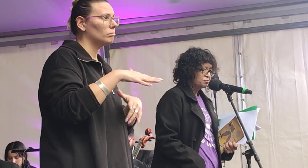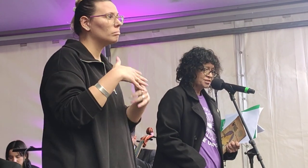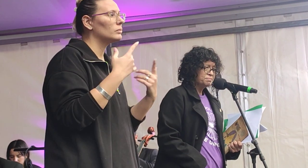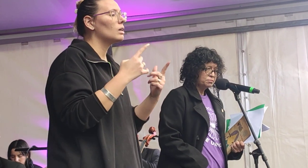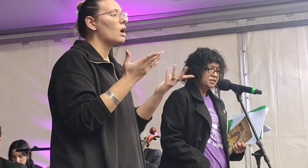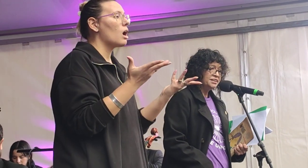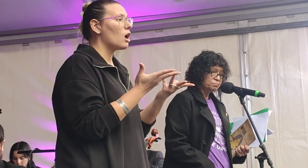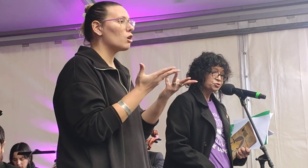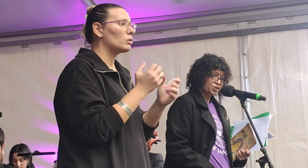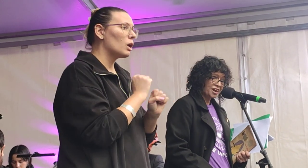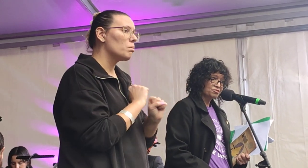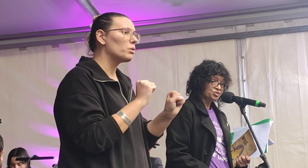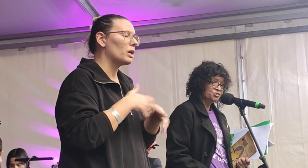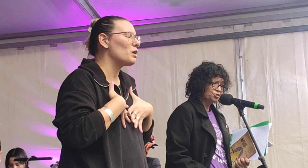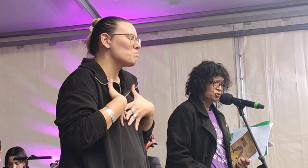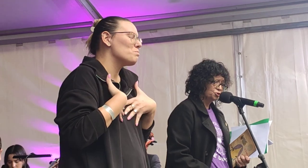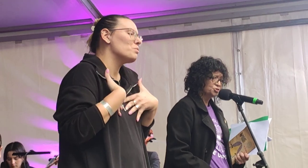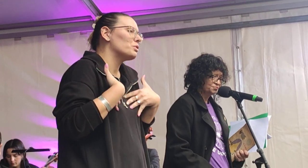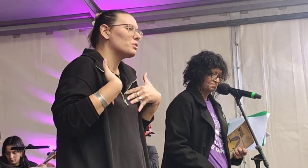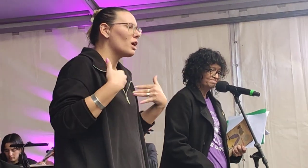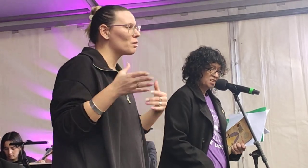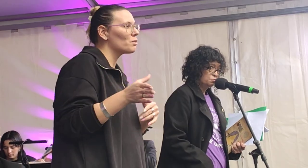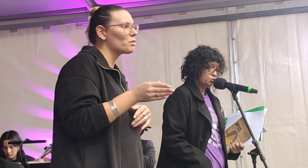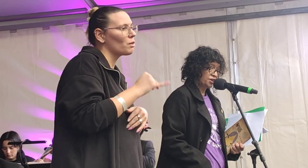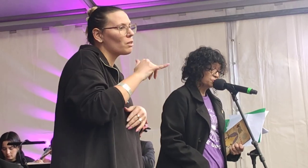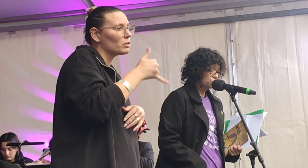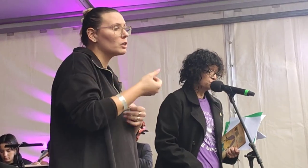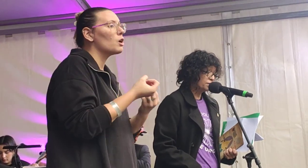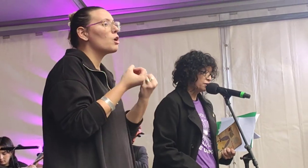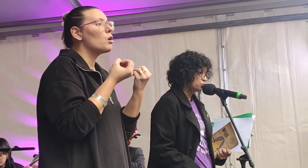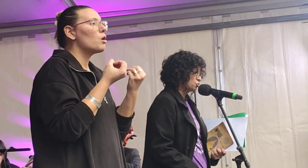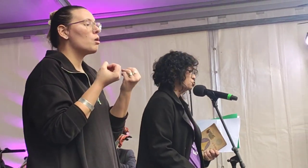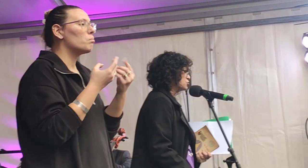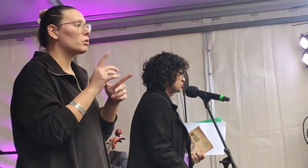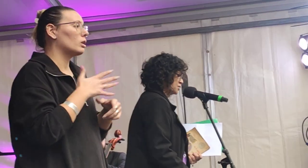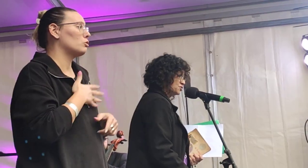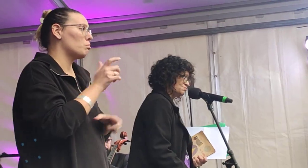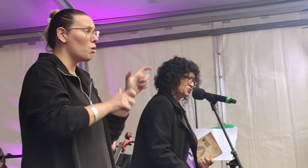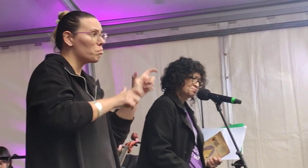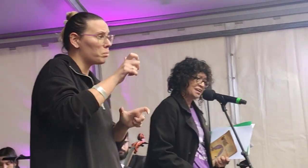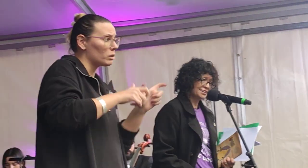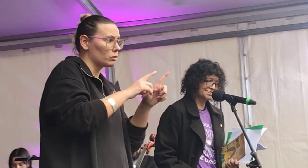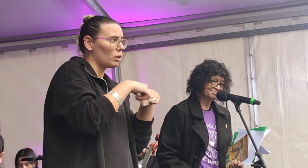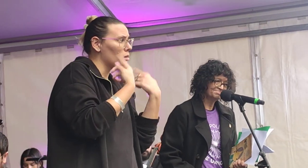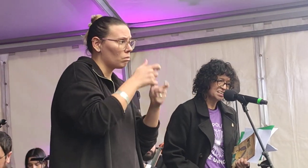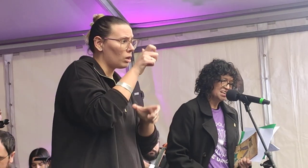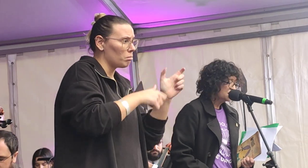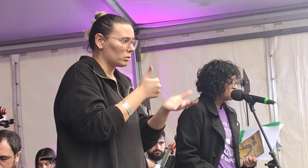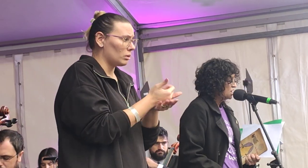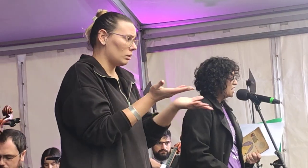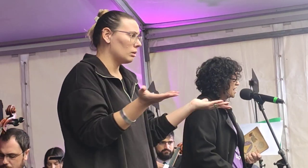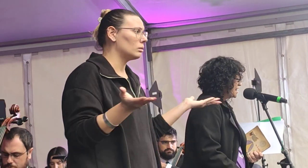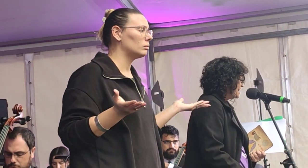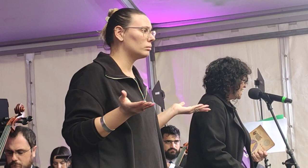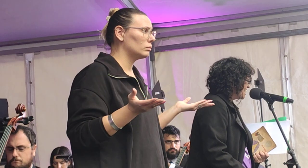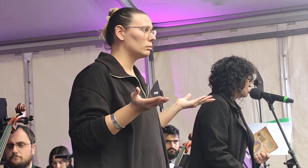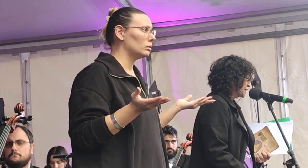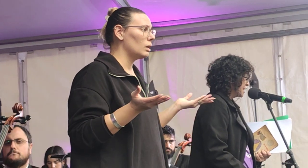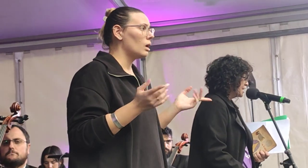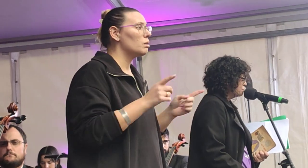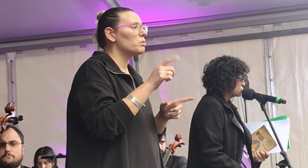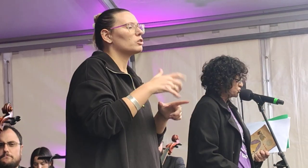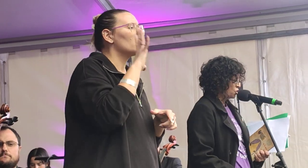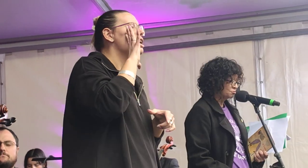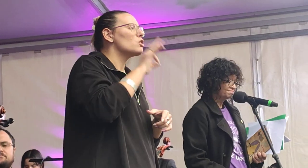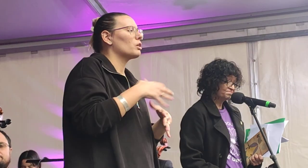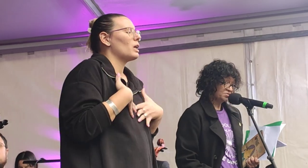Y nos vamos a permitir emocionarnos y todos, porque somos humanos, todos nosotros somos humanos. Y el que no